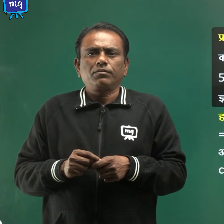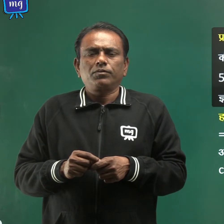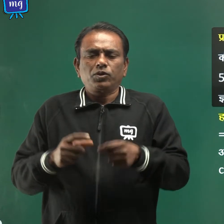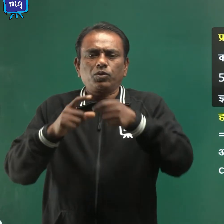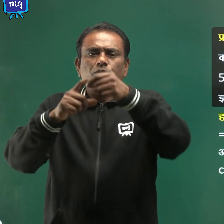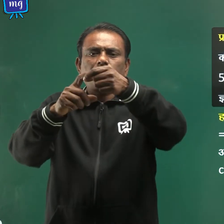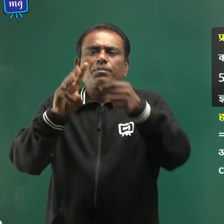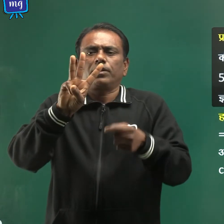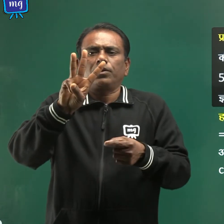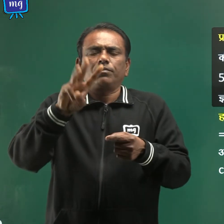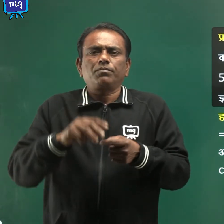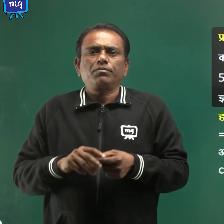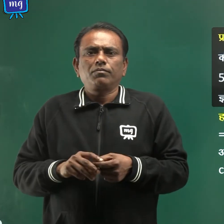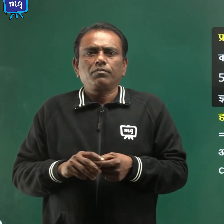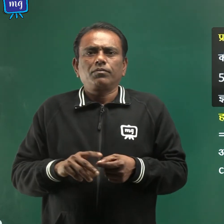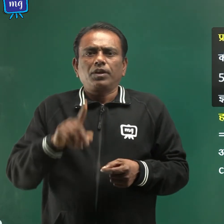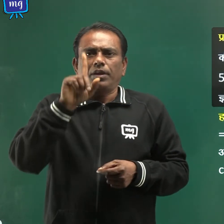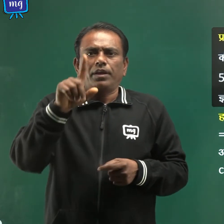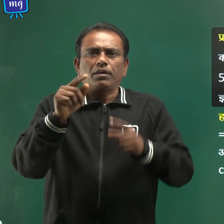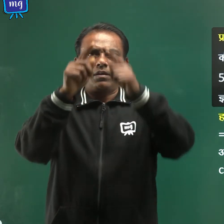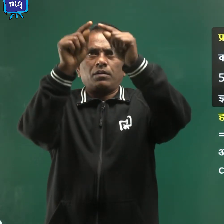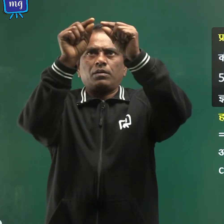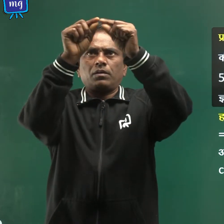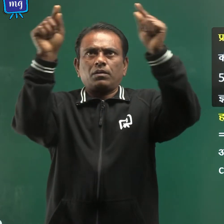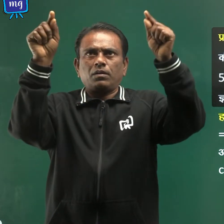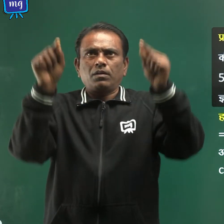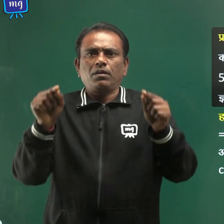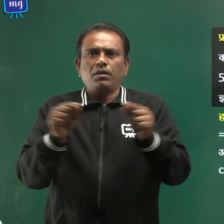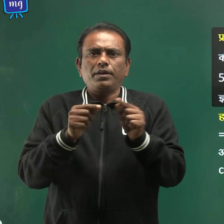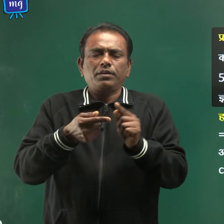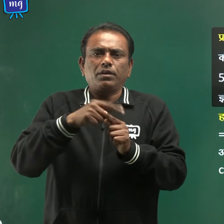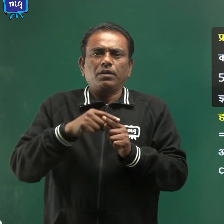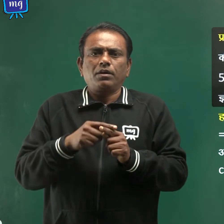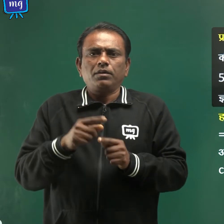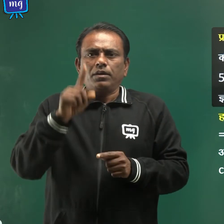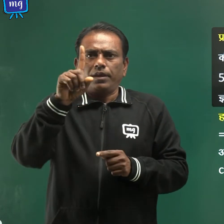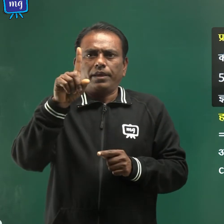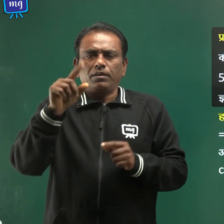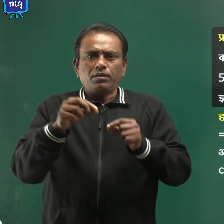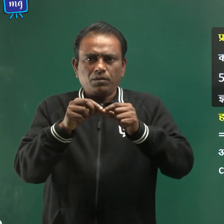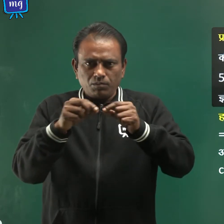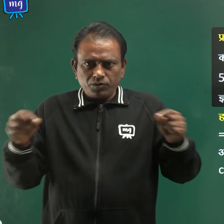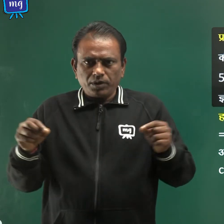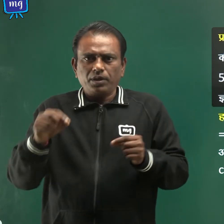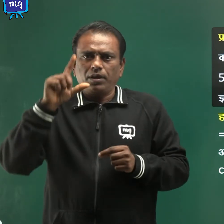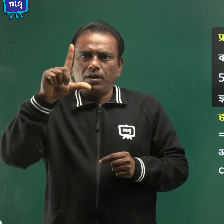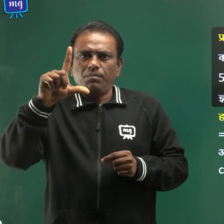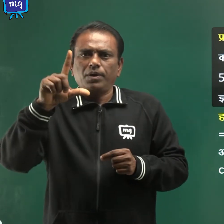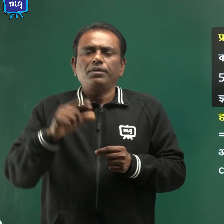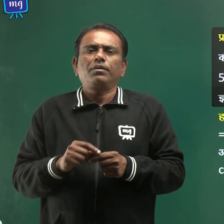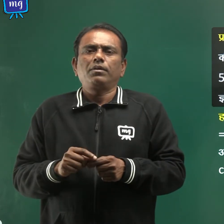ए पर्सन इन थे कि एक आयत के कि इन मजाक लंबाई है